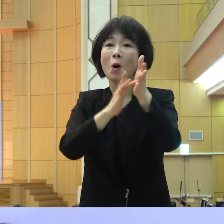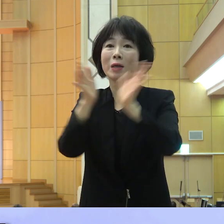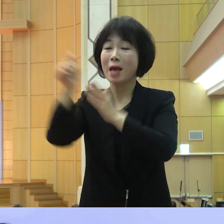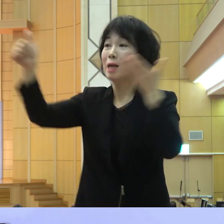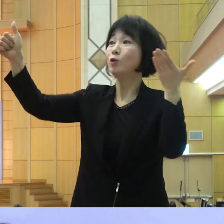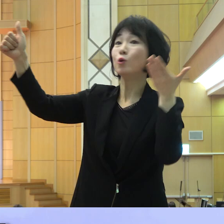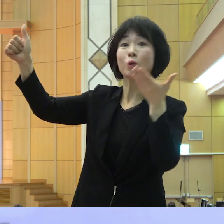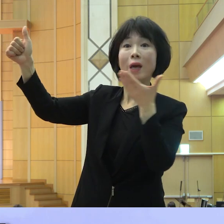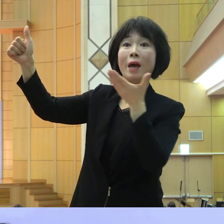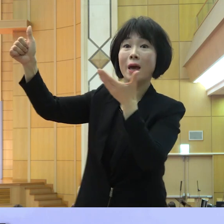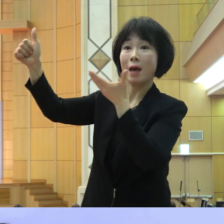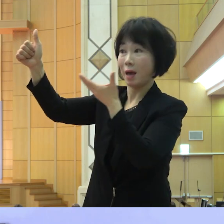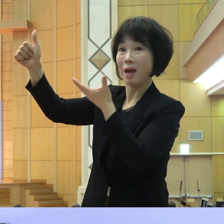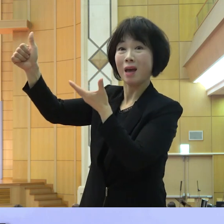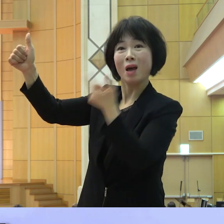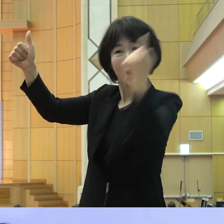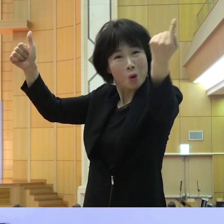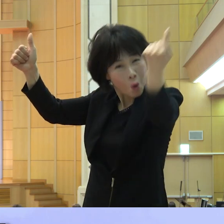자여